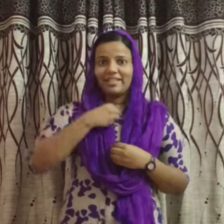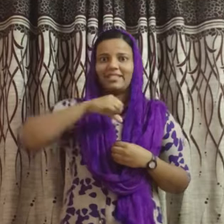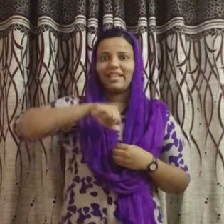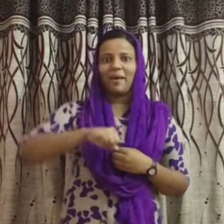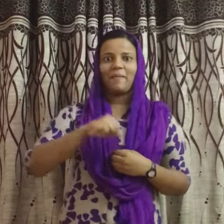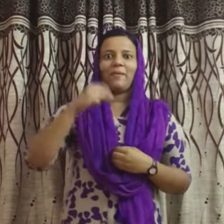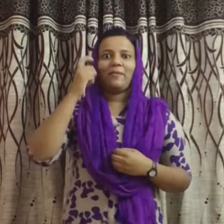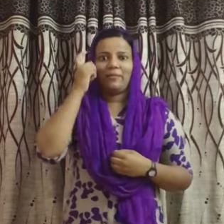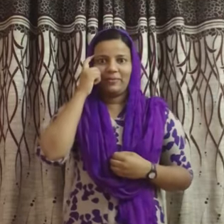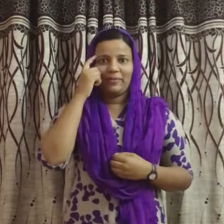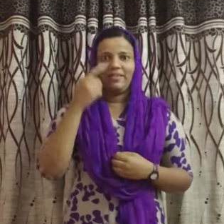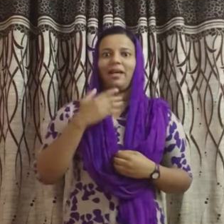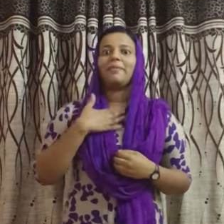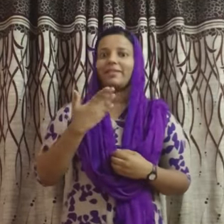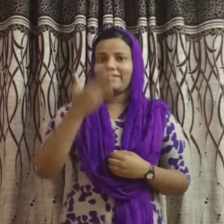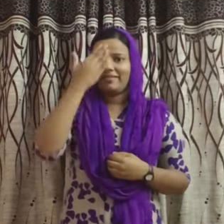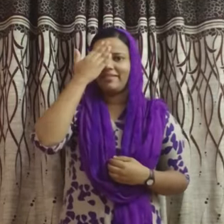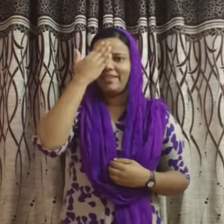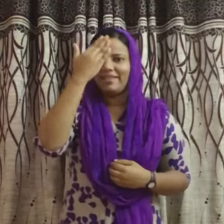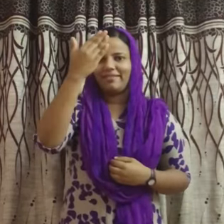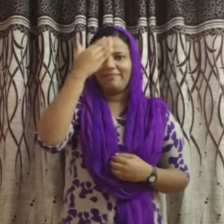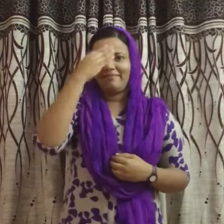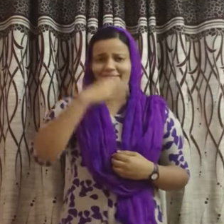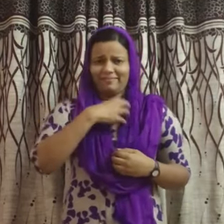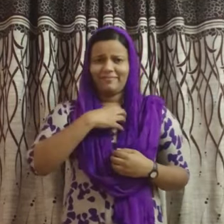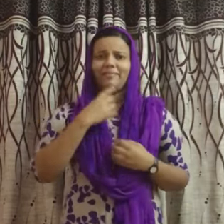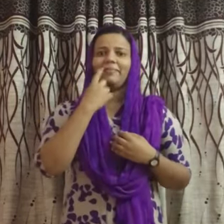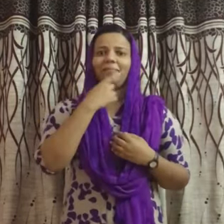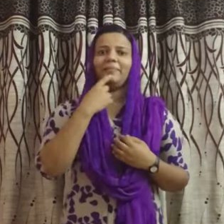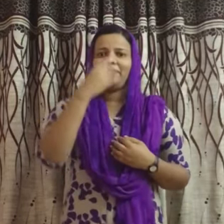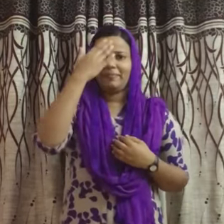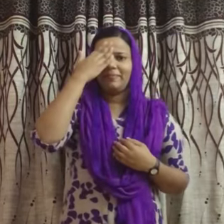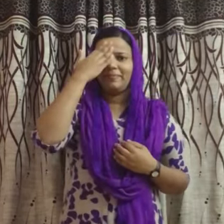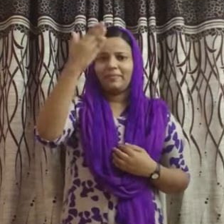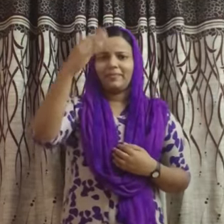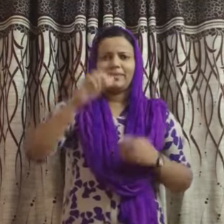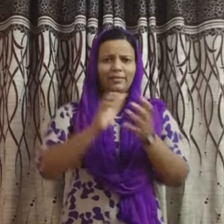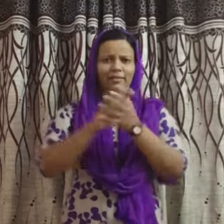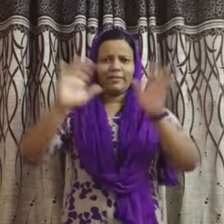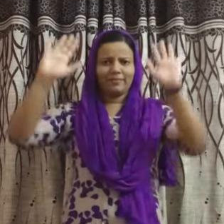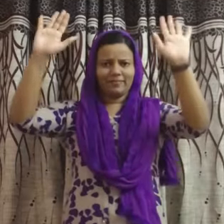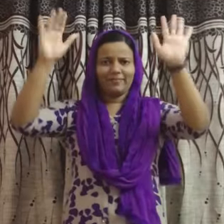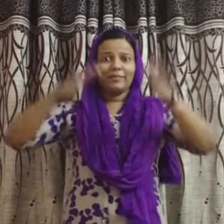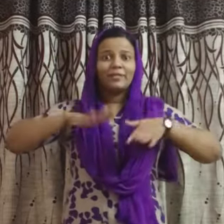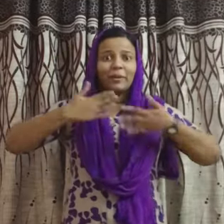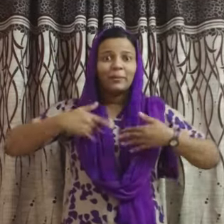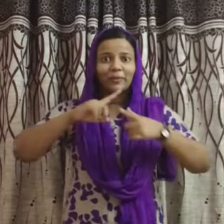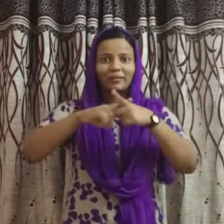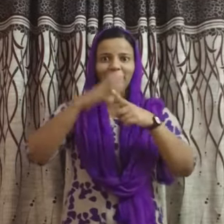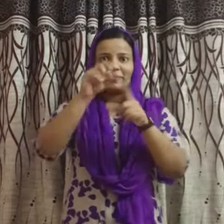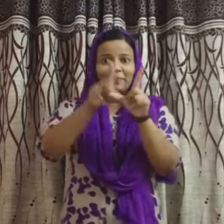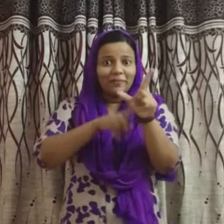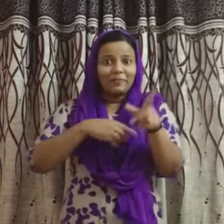തന്നിരിക്കുന്ന നല്ല സമയത്തിനായിട്ട് നമുക്ക് നന്ദി നിറഞ്ഞ ഹൃദയത്തോടെ കർത്താവിന് സ്തോത്രം ചെയ്യാം. കരങ്ങളെയൊക്കെ ഉയർത്തി സന്തോഷത്തോടെ കർത്താവിന് നന്ദി